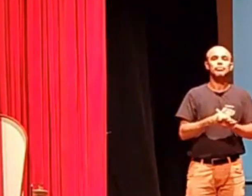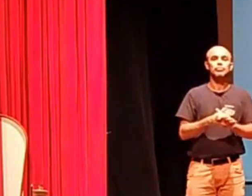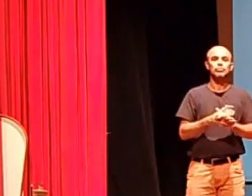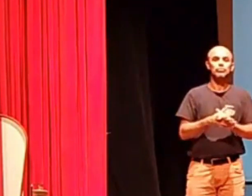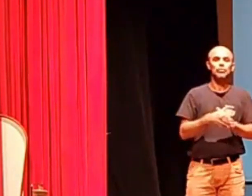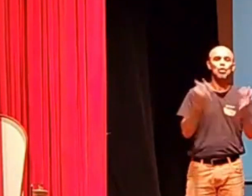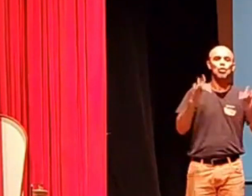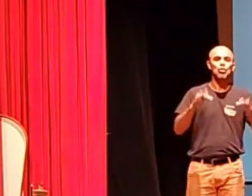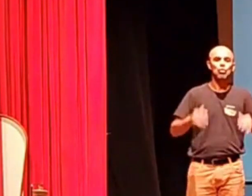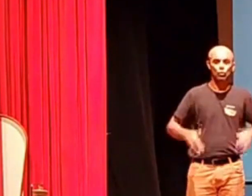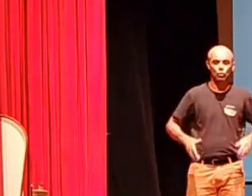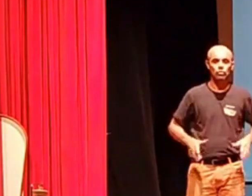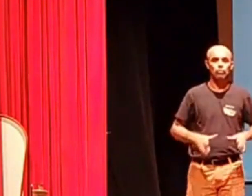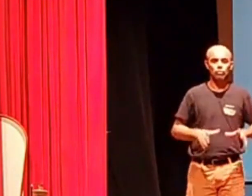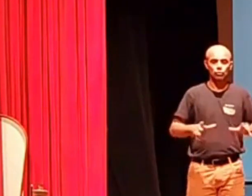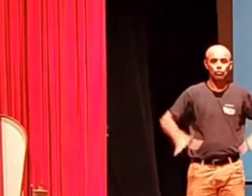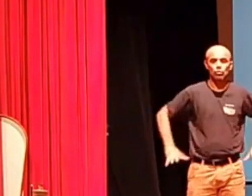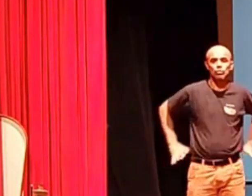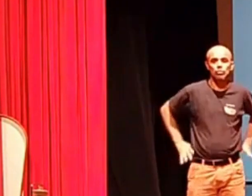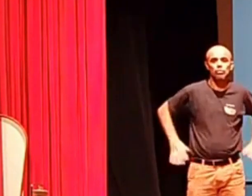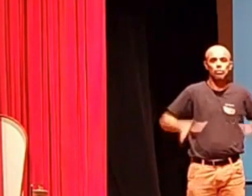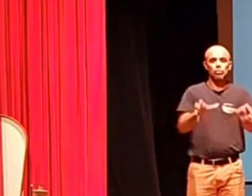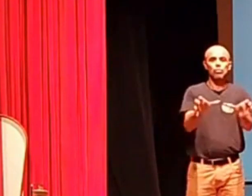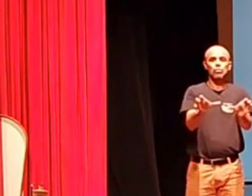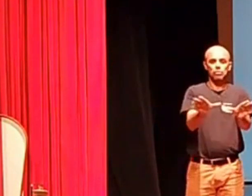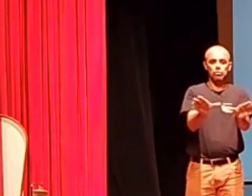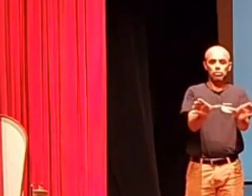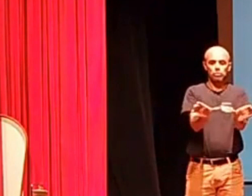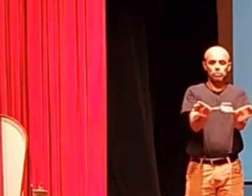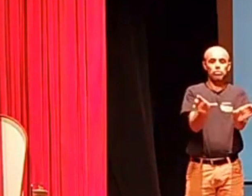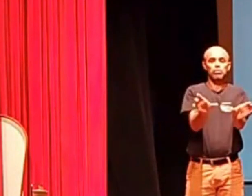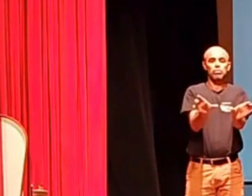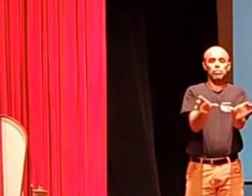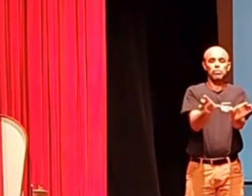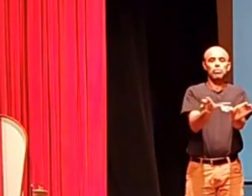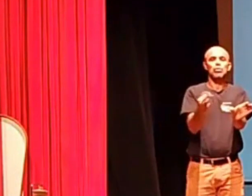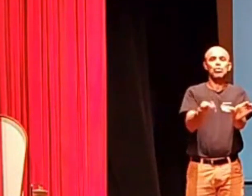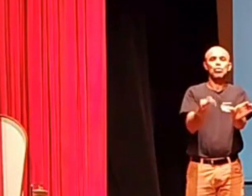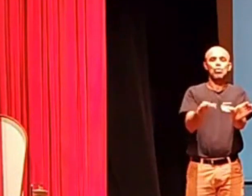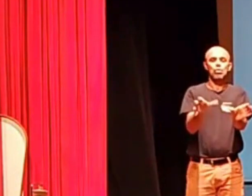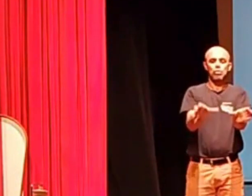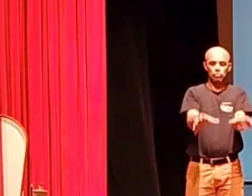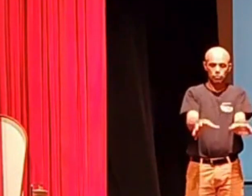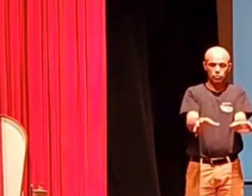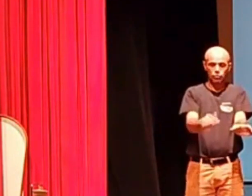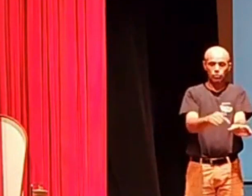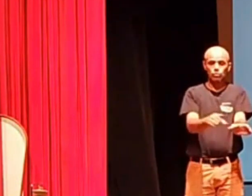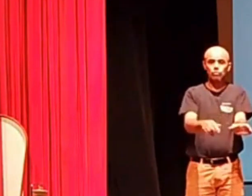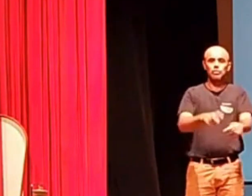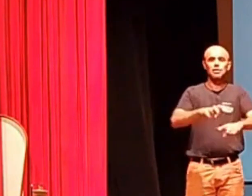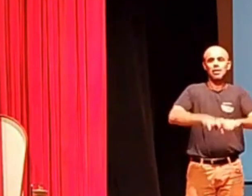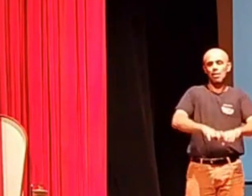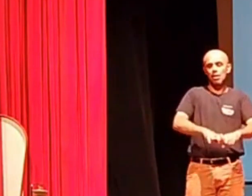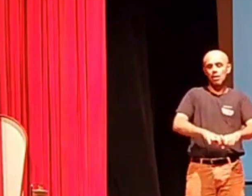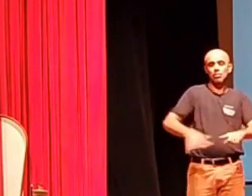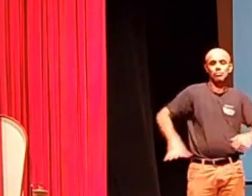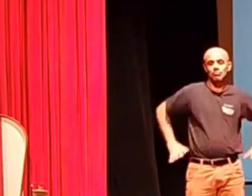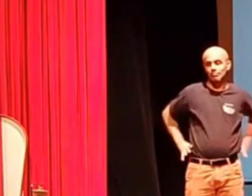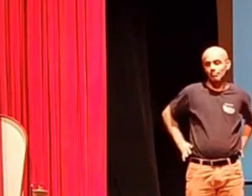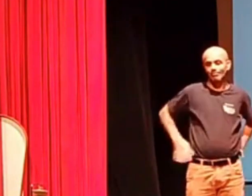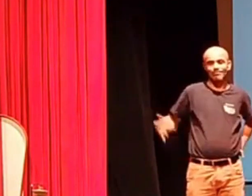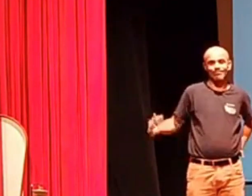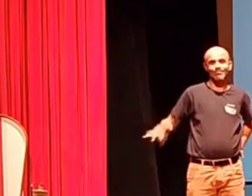no cóccix. Não sei se é esse nome. Esse ossinho dói muito quando fico sentado há muito tempo. Geralmente quando participo